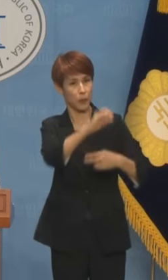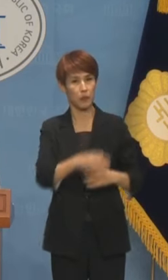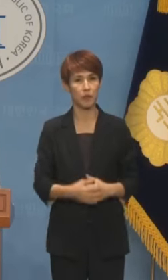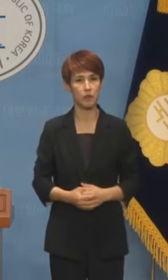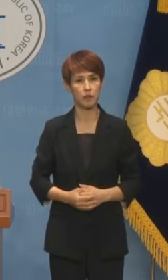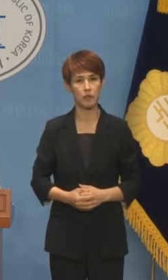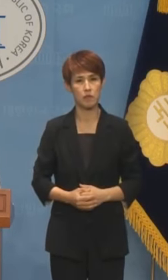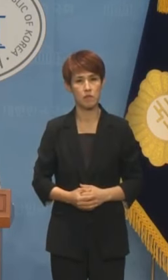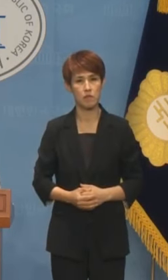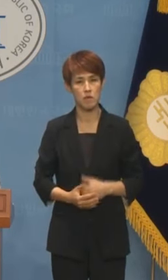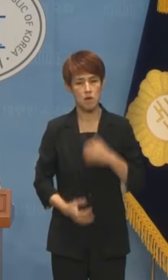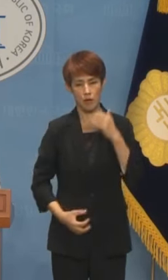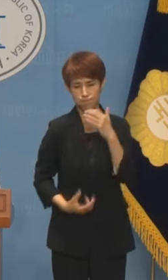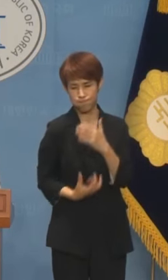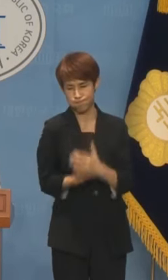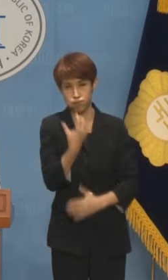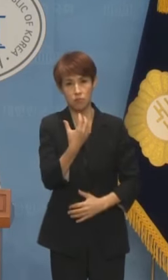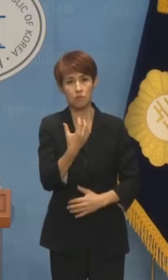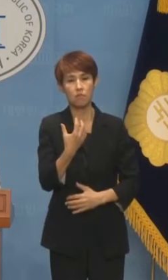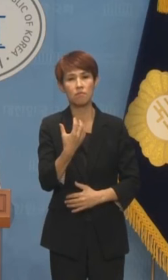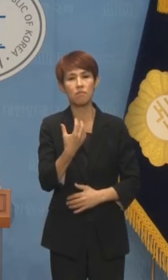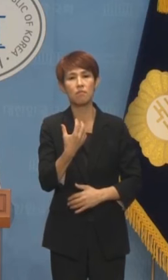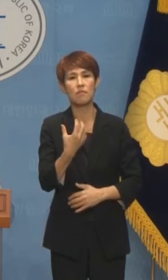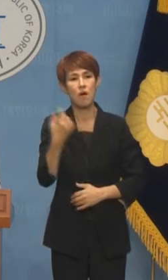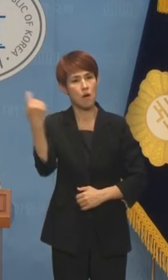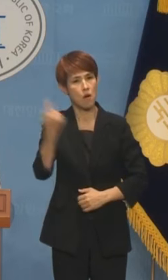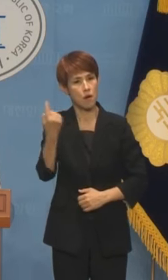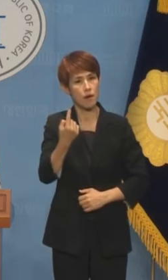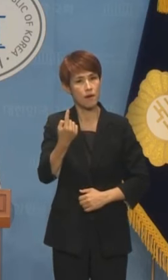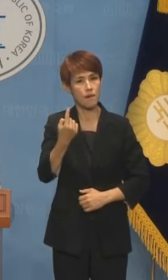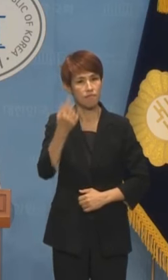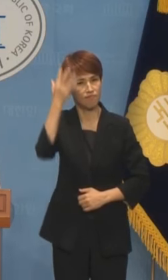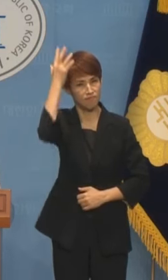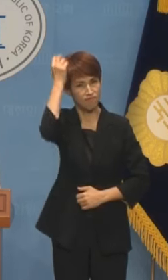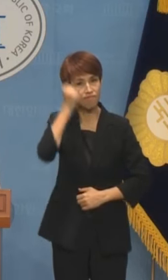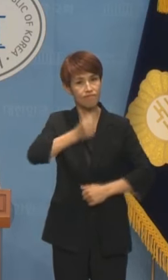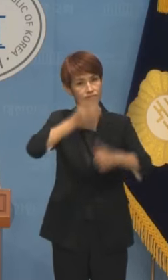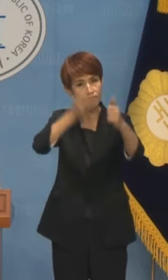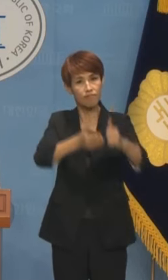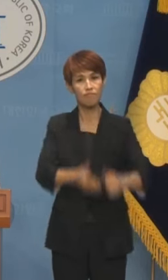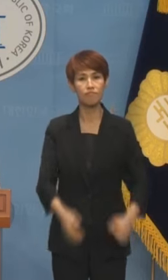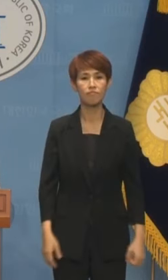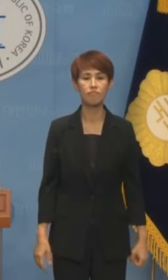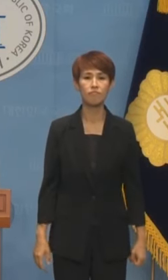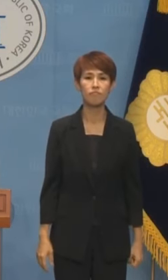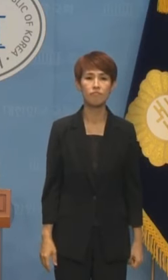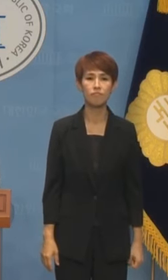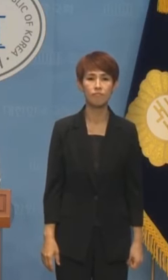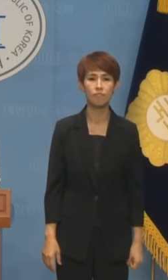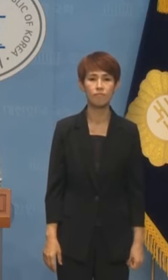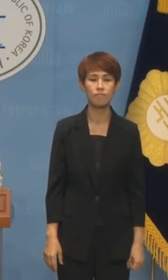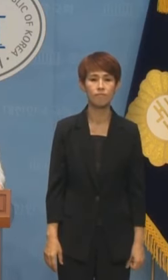활화산 같은 분노를 감당하는 시간이 될 것임을 명심하십시오.